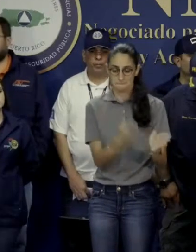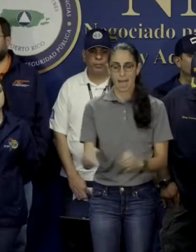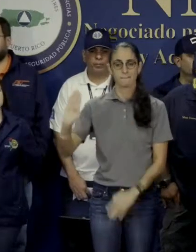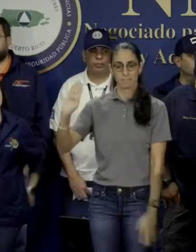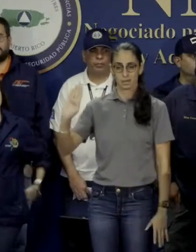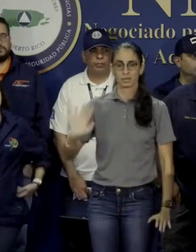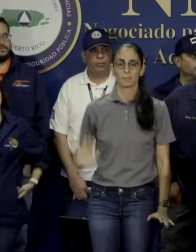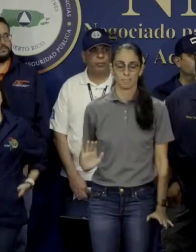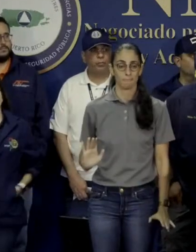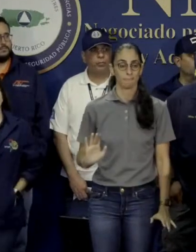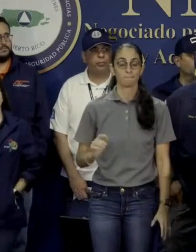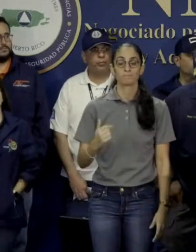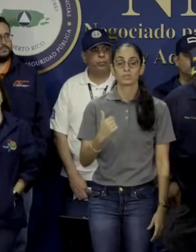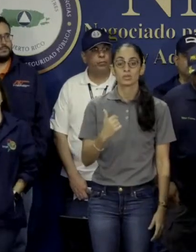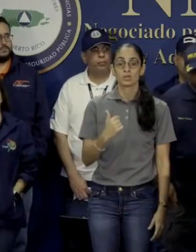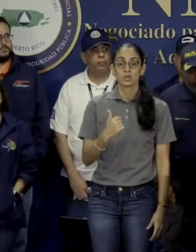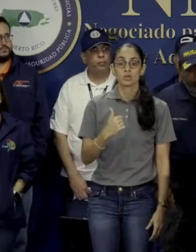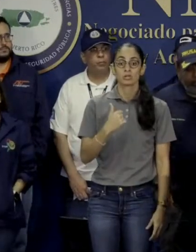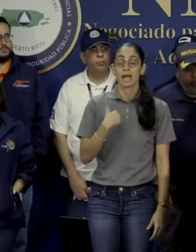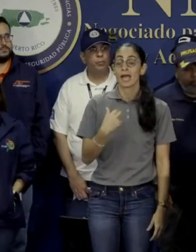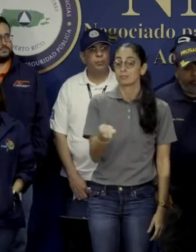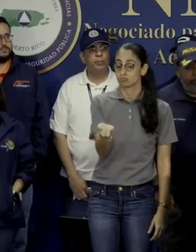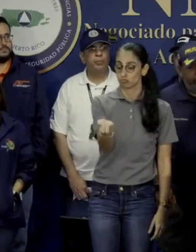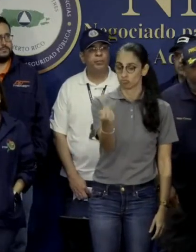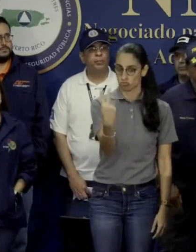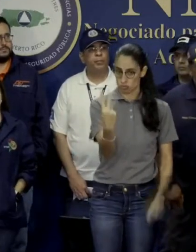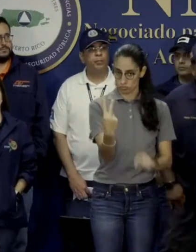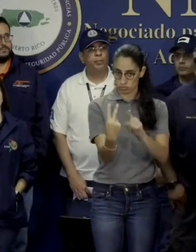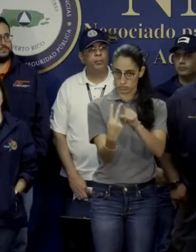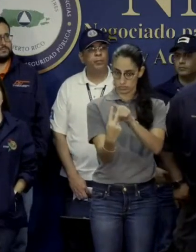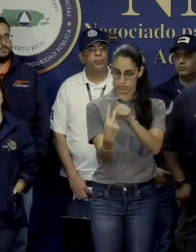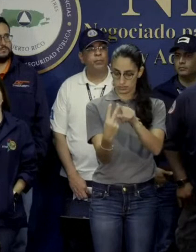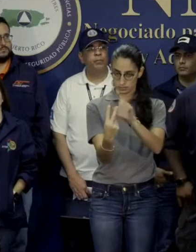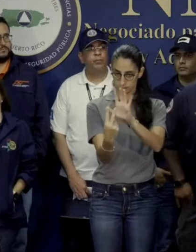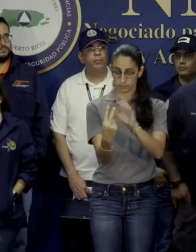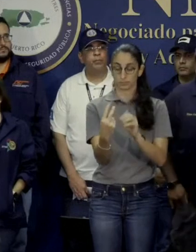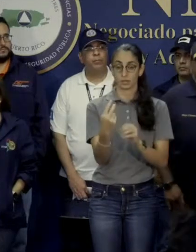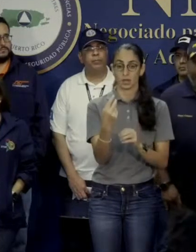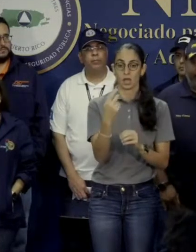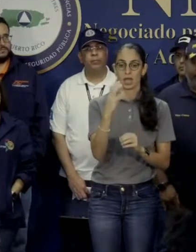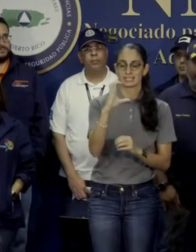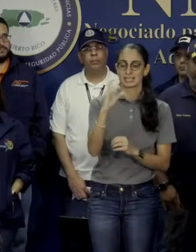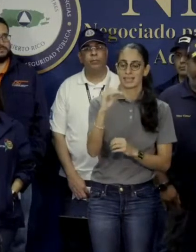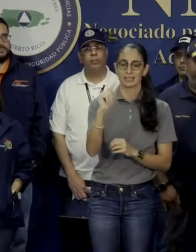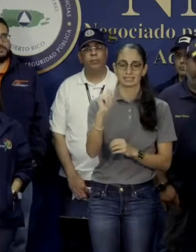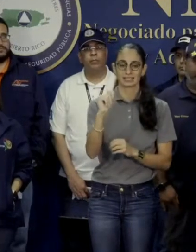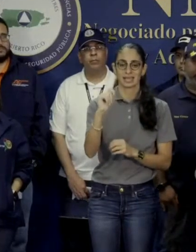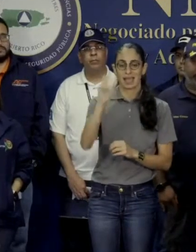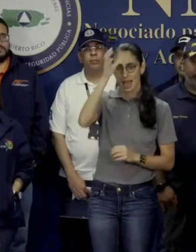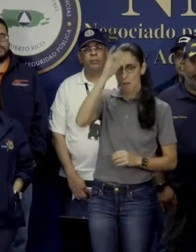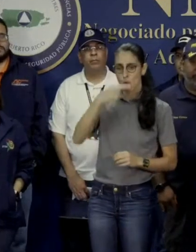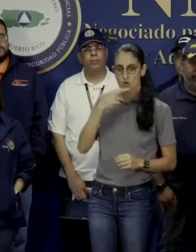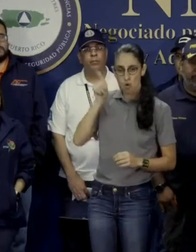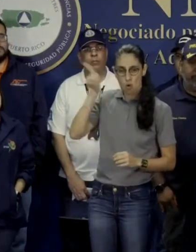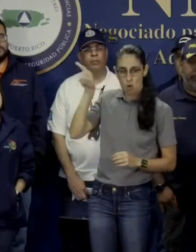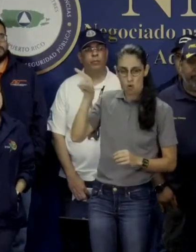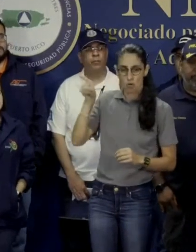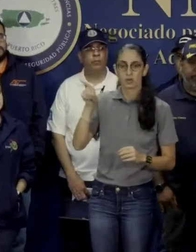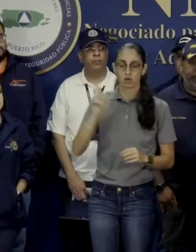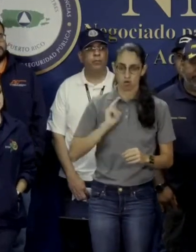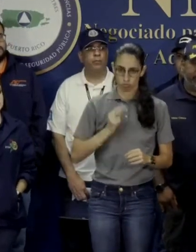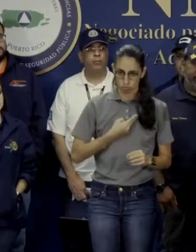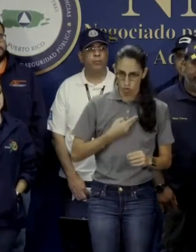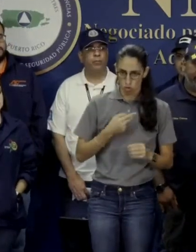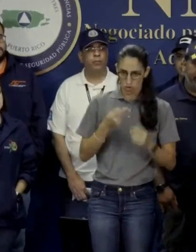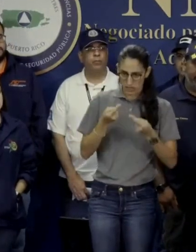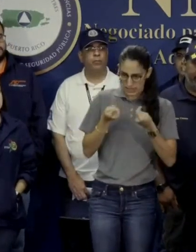yo tengo, hay dos excepciones. Hay una situación en el CDT de Cabo Rojo, que ahora mismo estamos